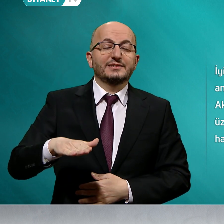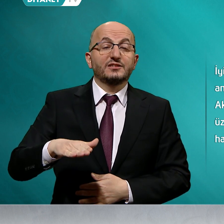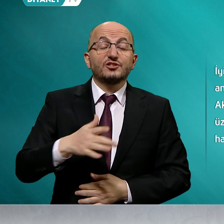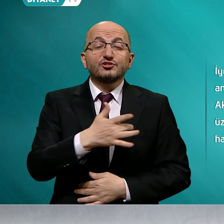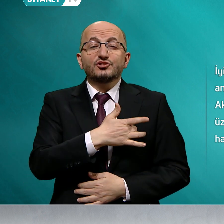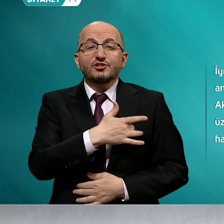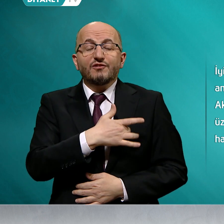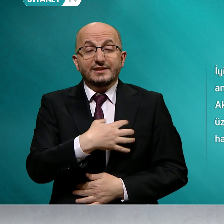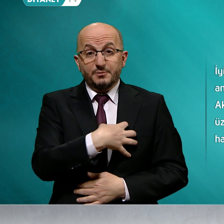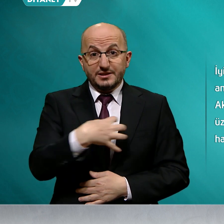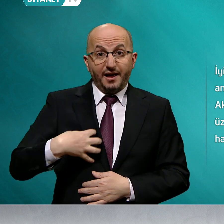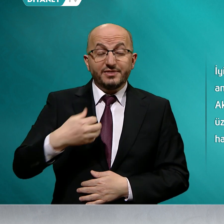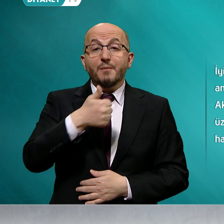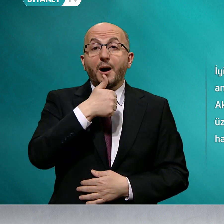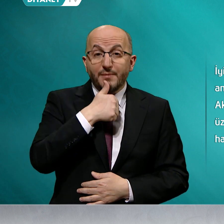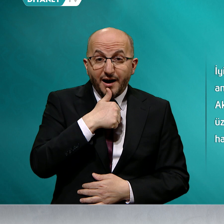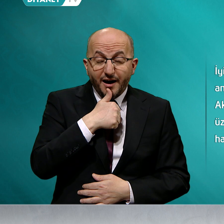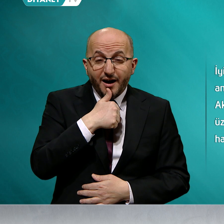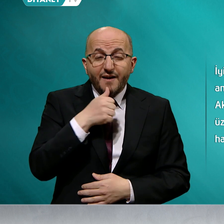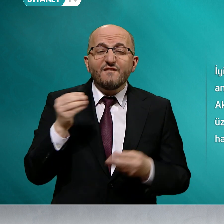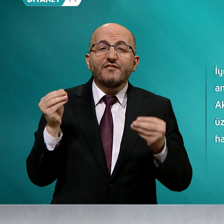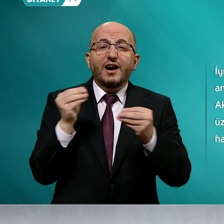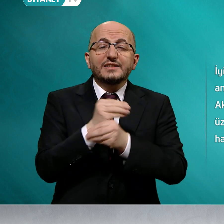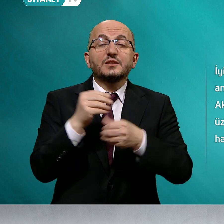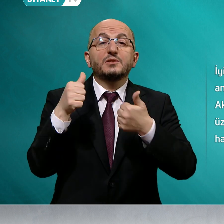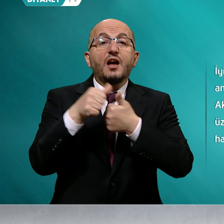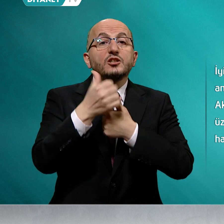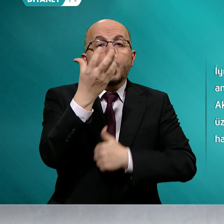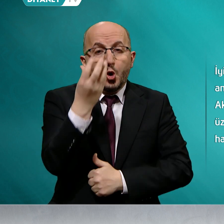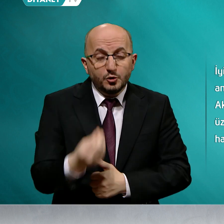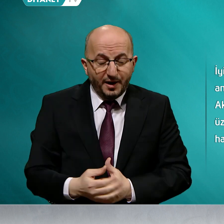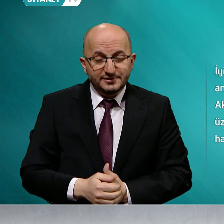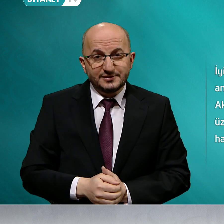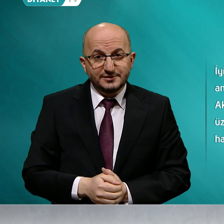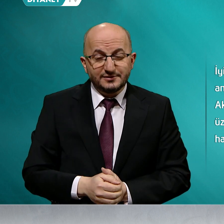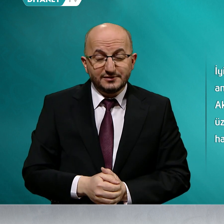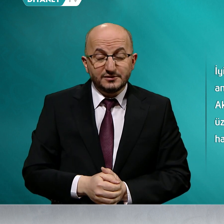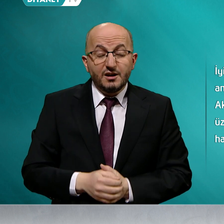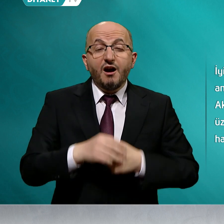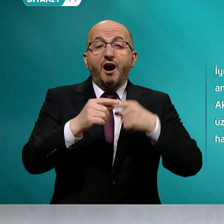evlat, şefkatli bir anne baba, vefakar bir eş olmaktır.